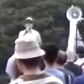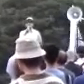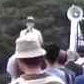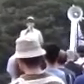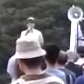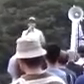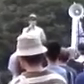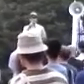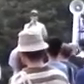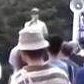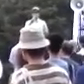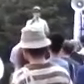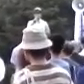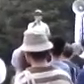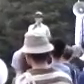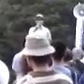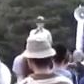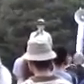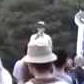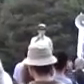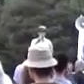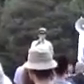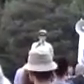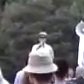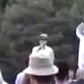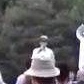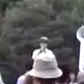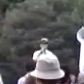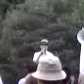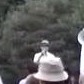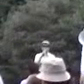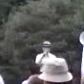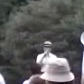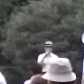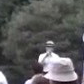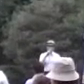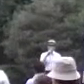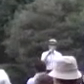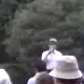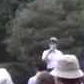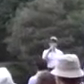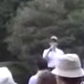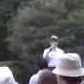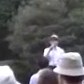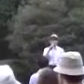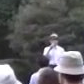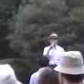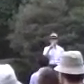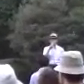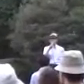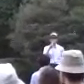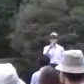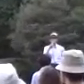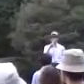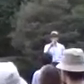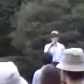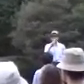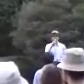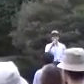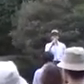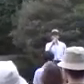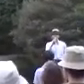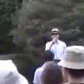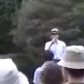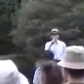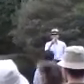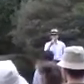シーベルトの中で暮らさざるを得なくなっている子どもたちを一日も早くそこから逃がしてあげようじゃないか、